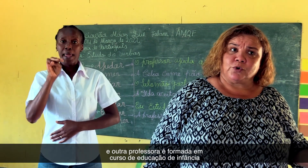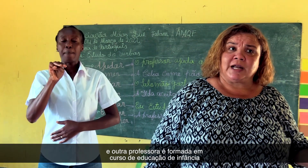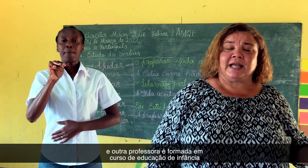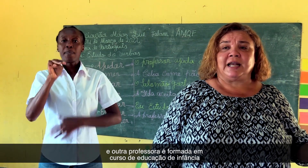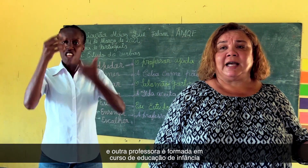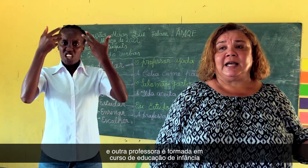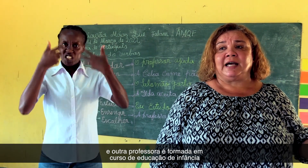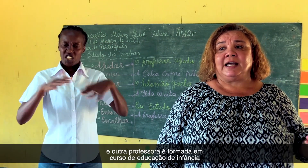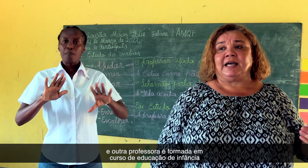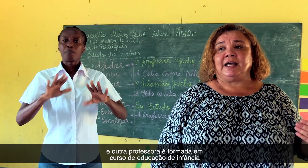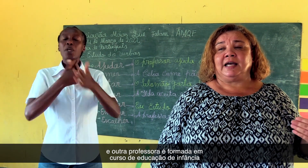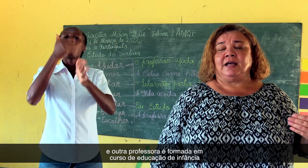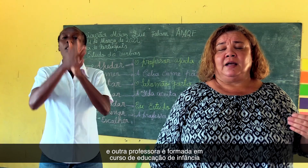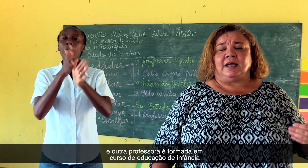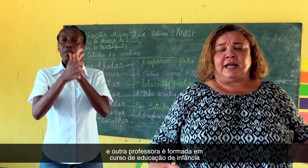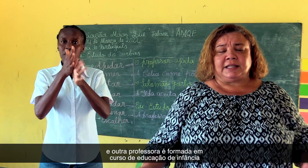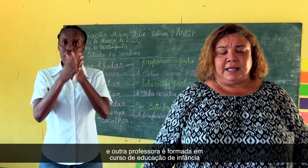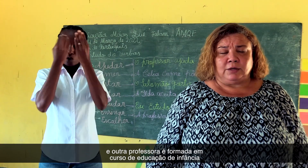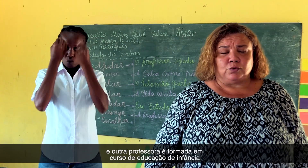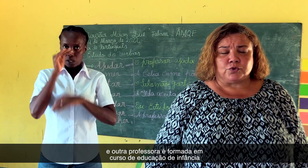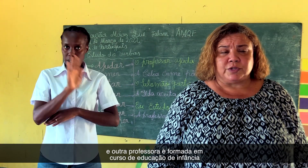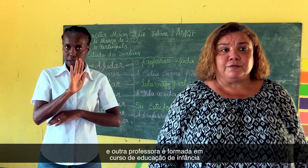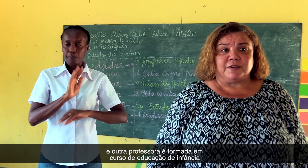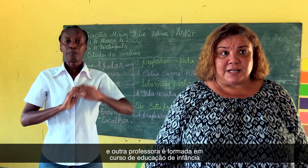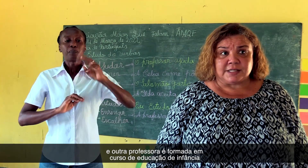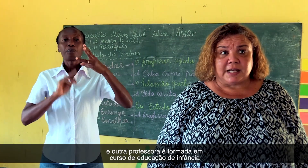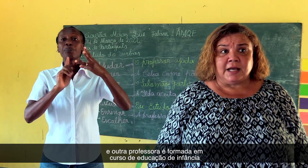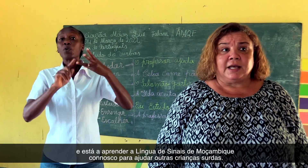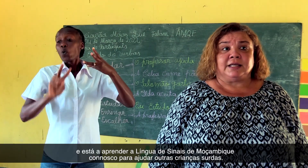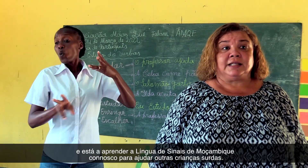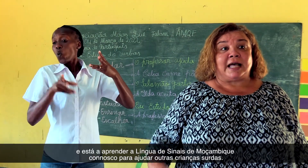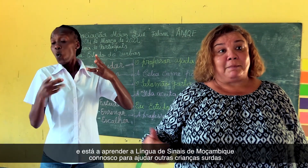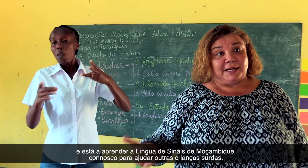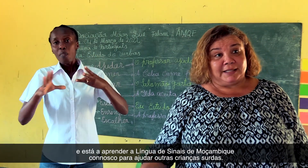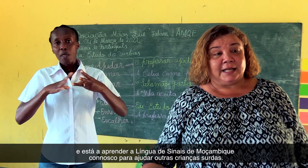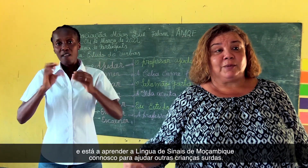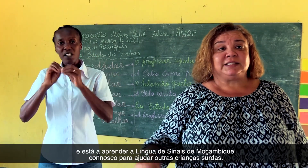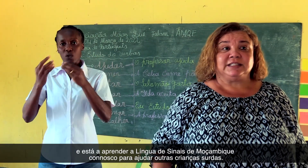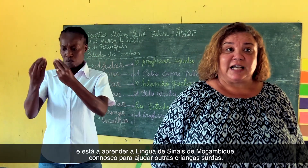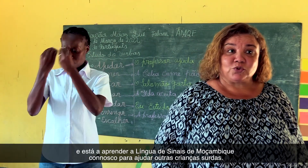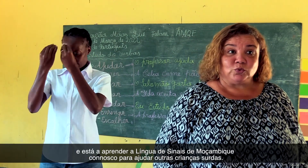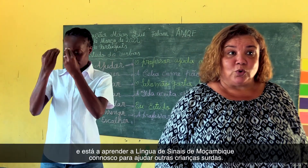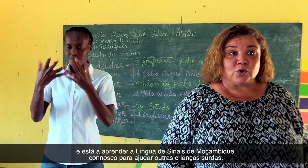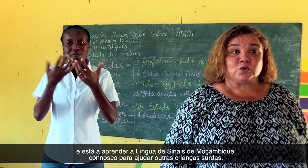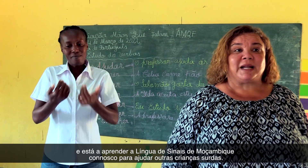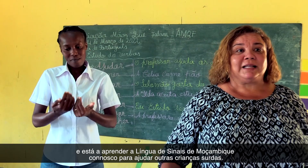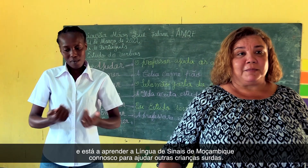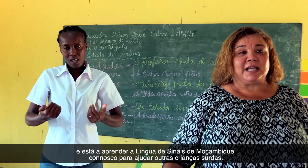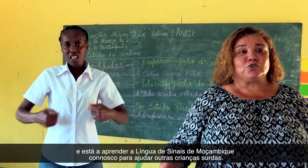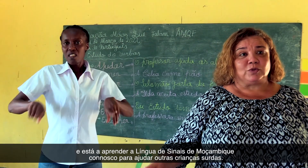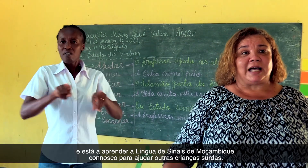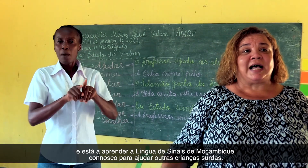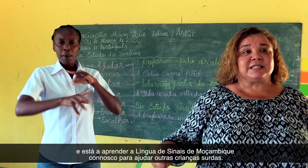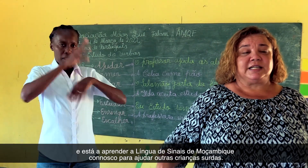professora, ela tem curso de infância e está a aprender língua de sinais conosco para